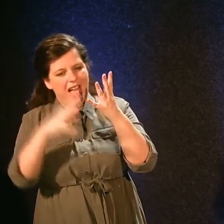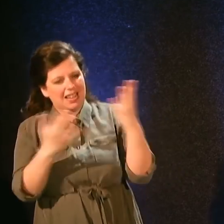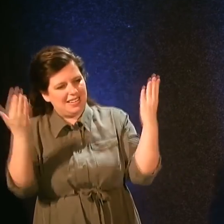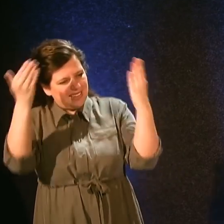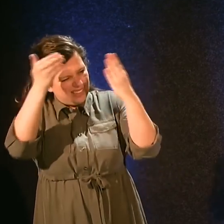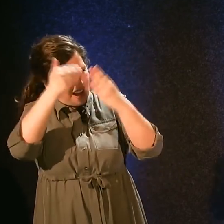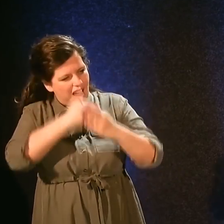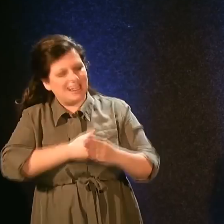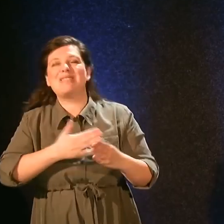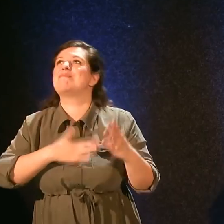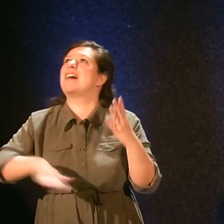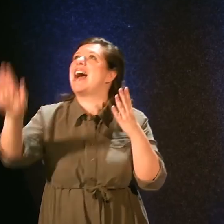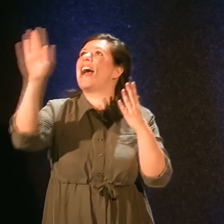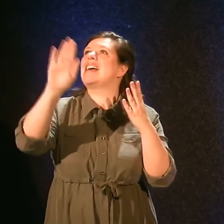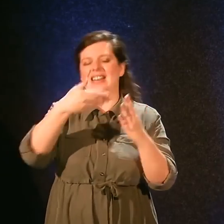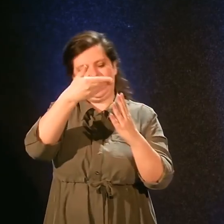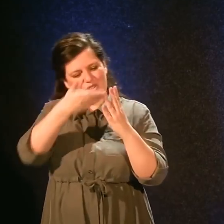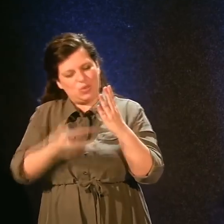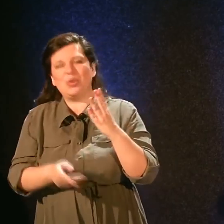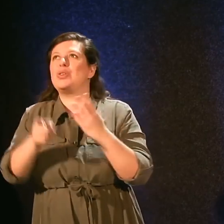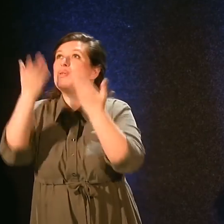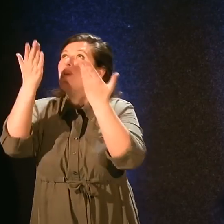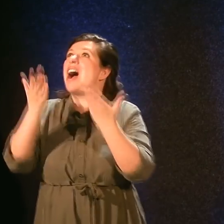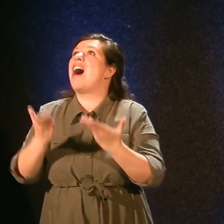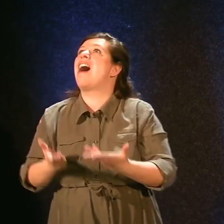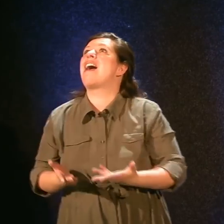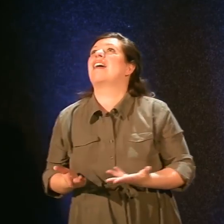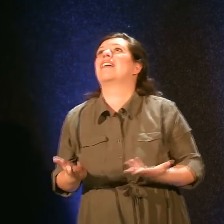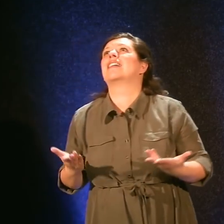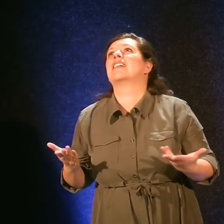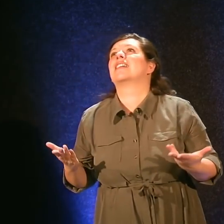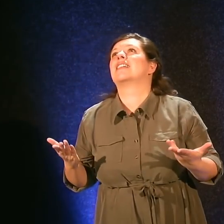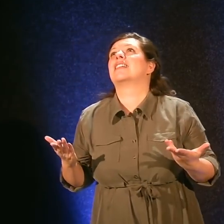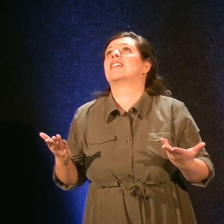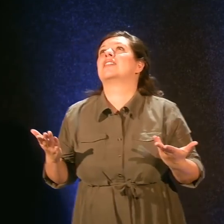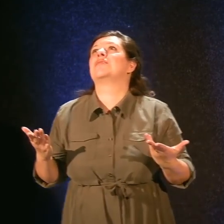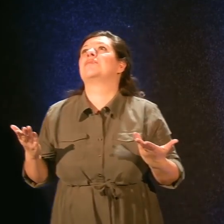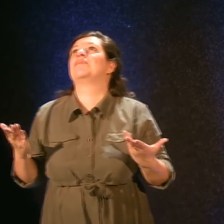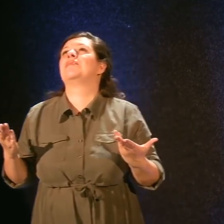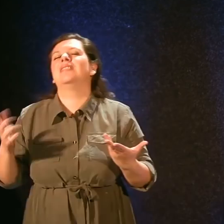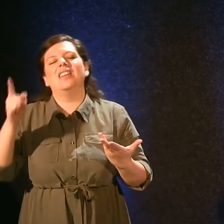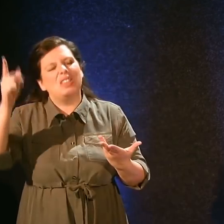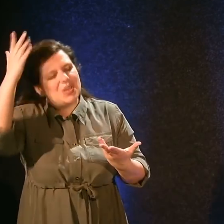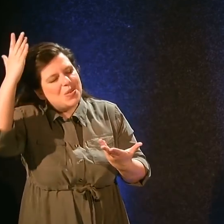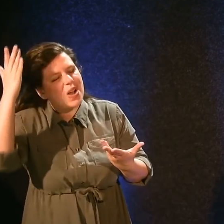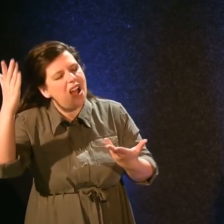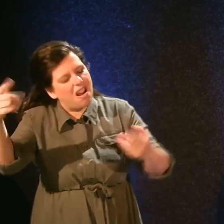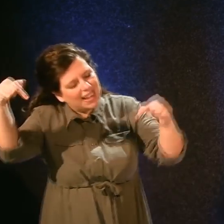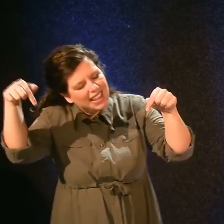darkness, my God, that is who you are. You are